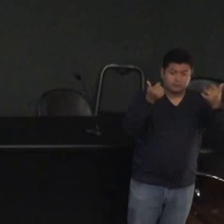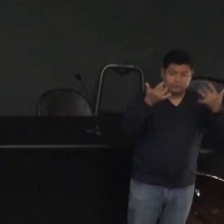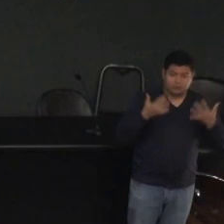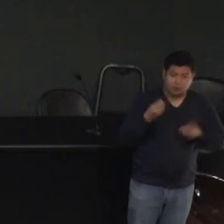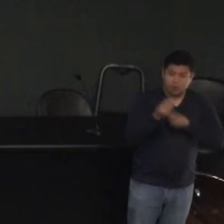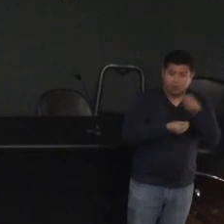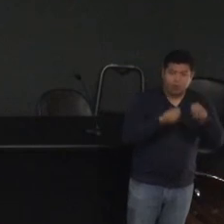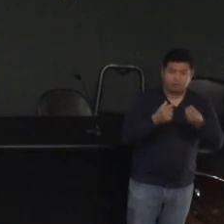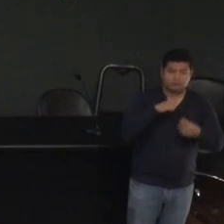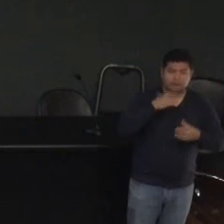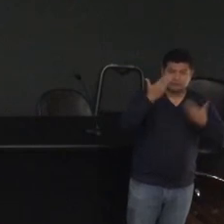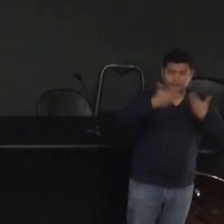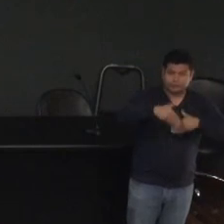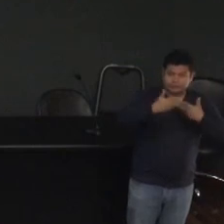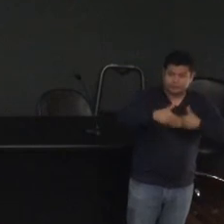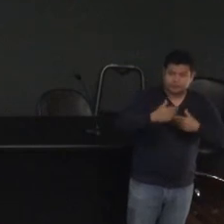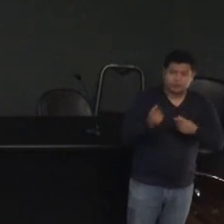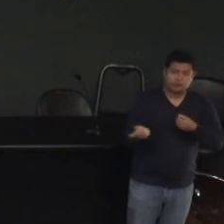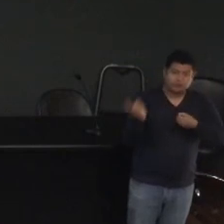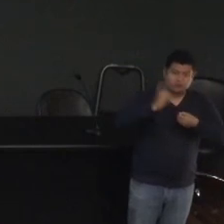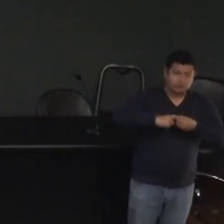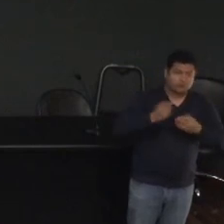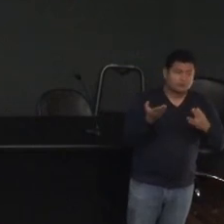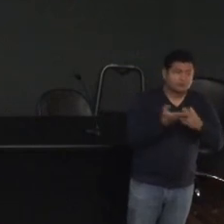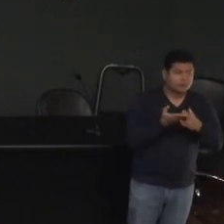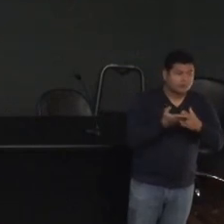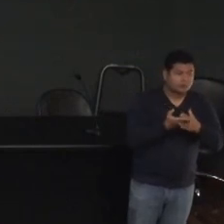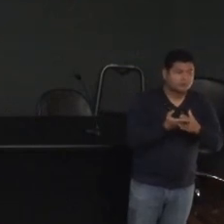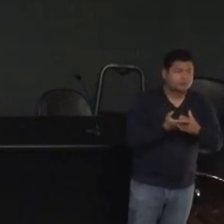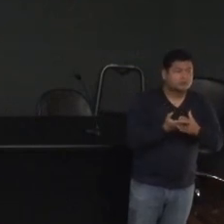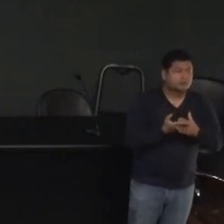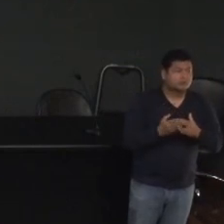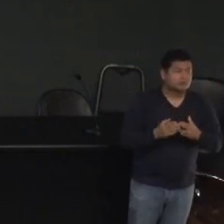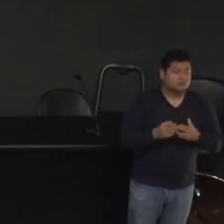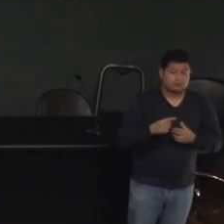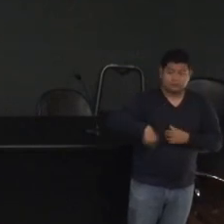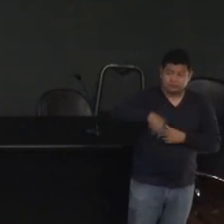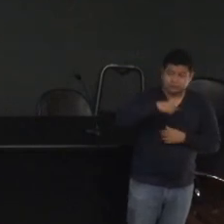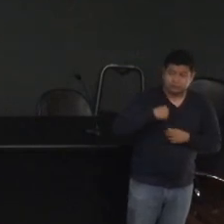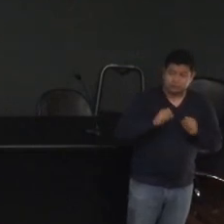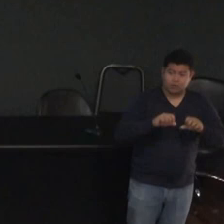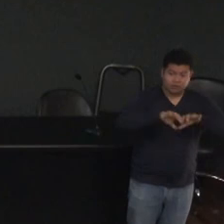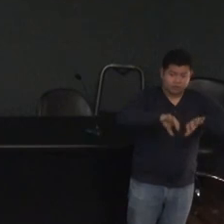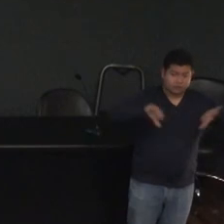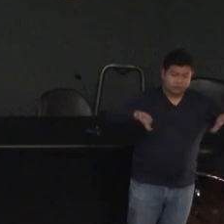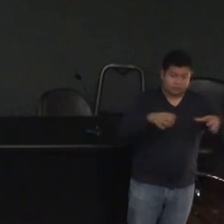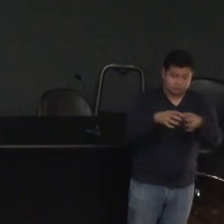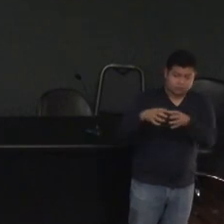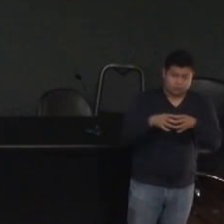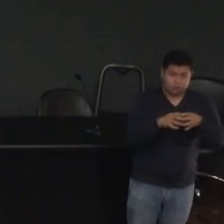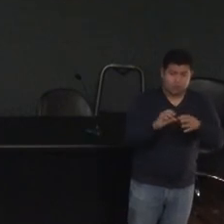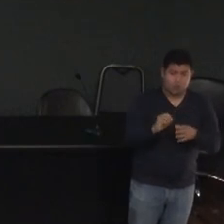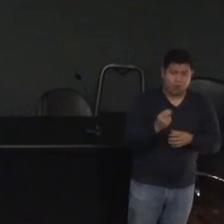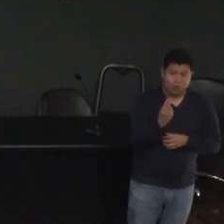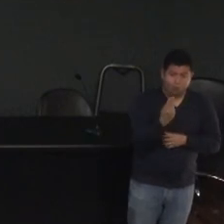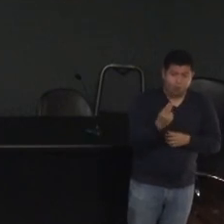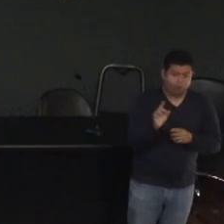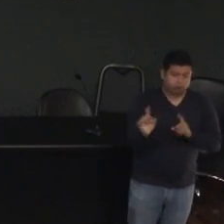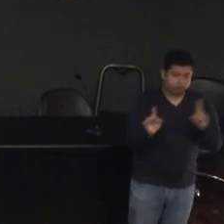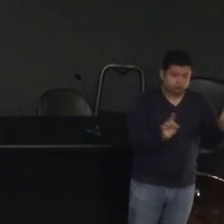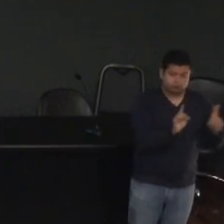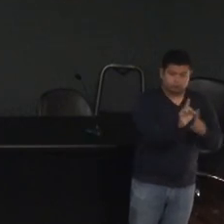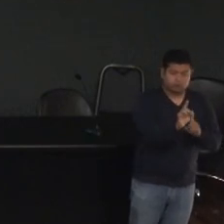o exercício assim que a gente voltar do intervalo e daí a gente pode não separar em grupos ou fazer individualmente eu sempre prefiro separar em grupos